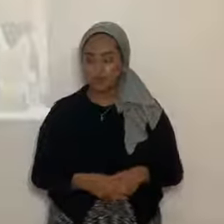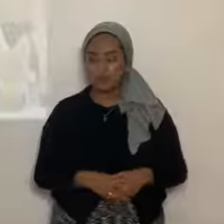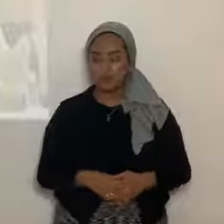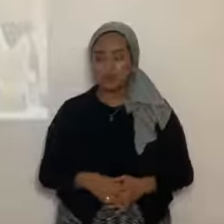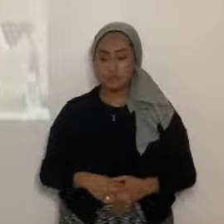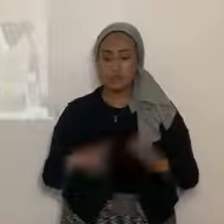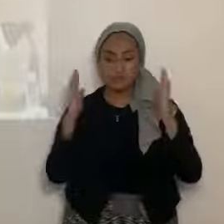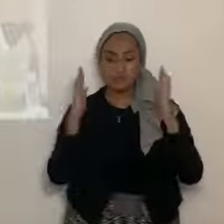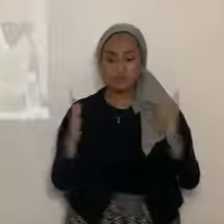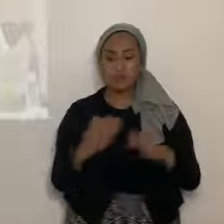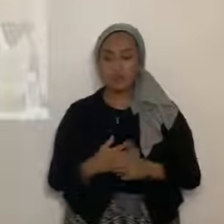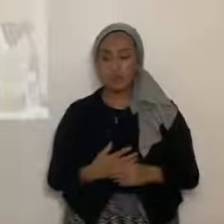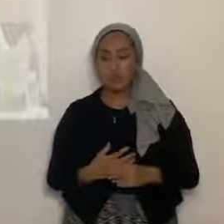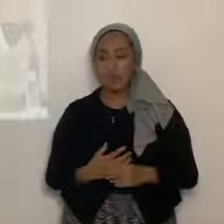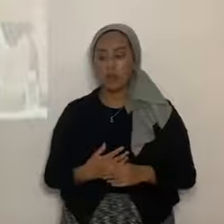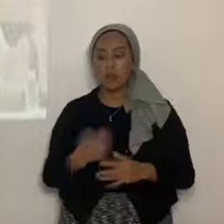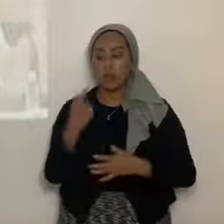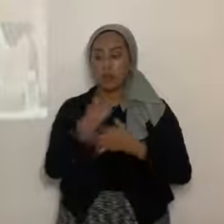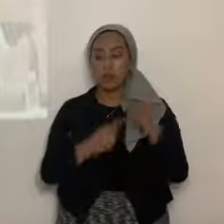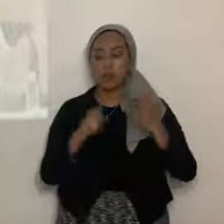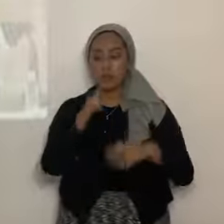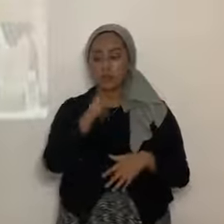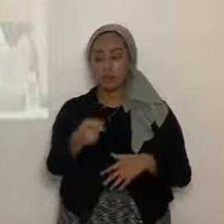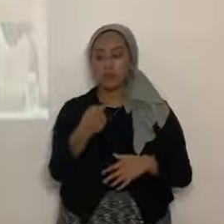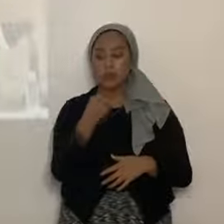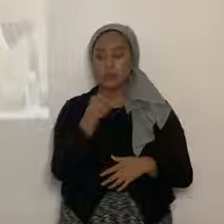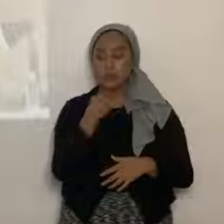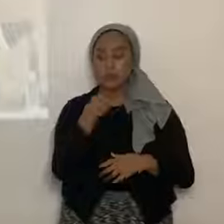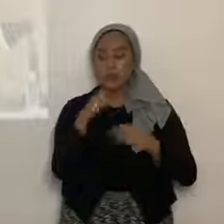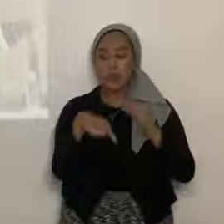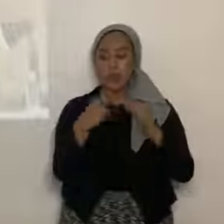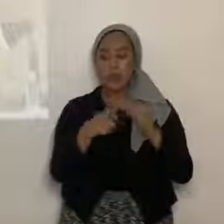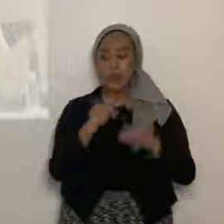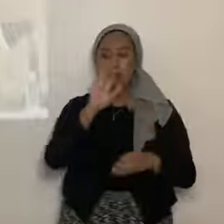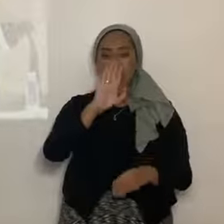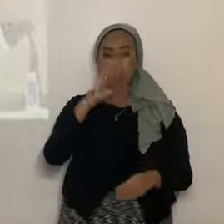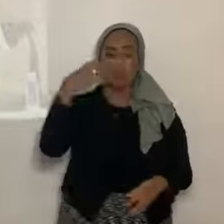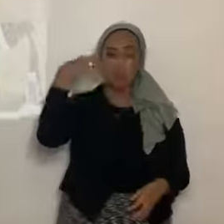Atención. Lo que digas acerca de tus líderes